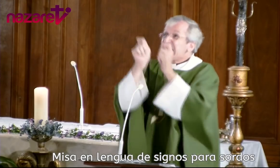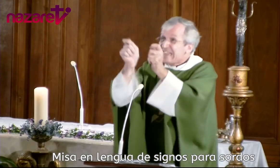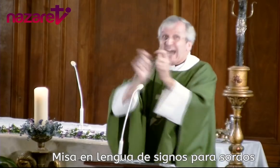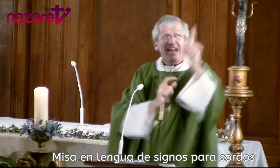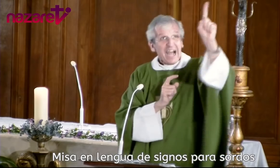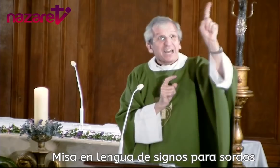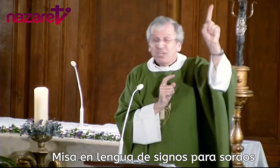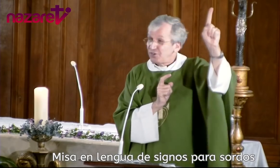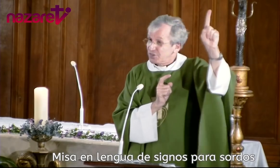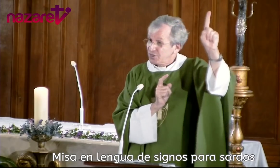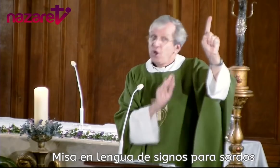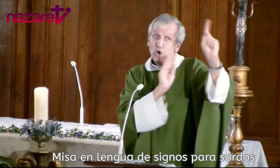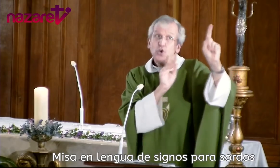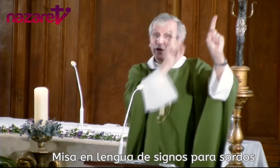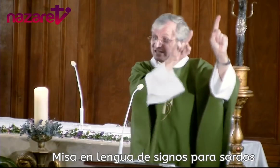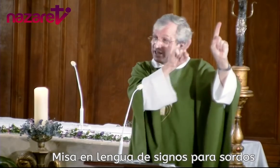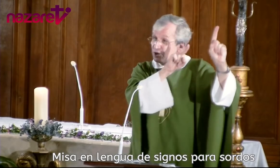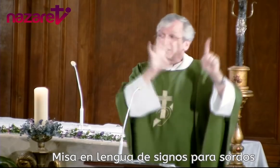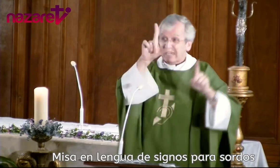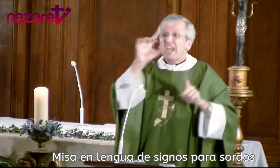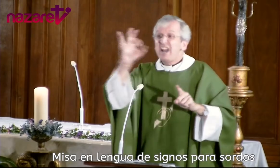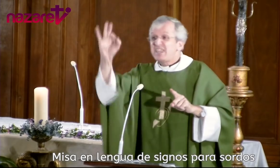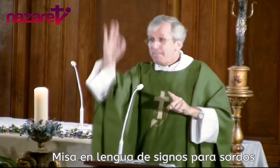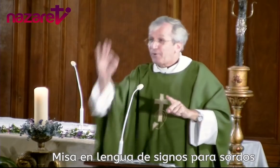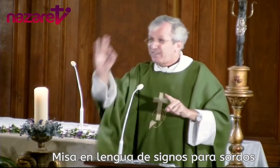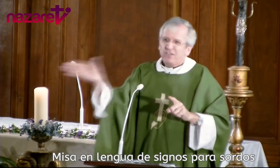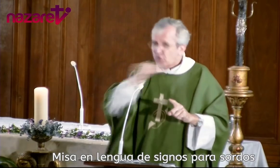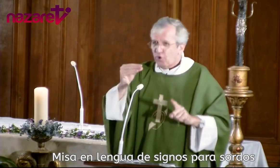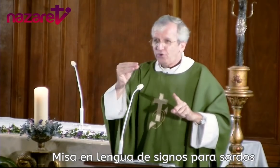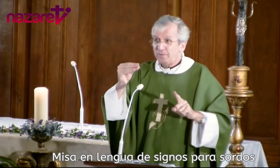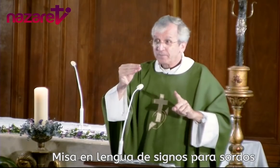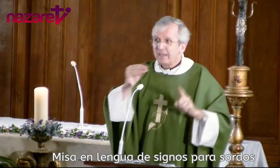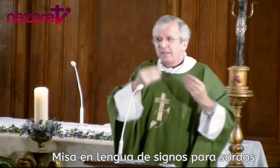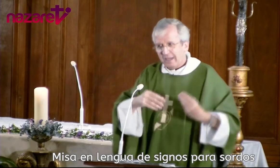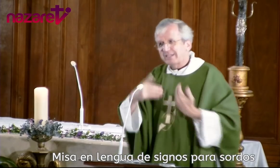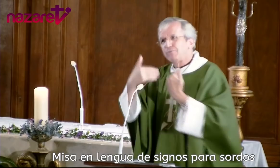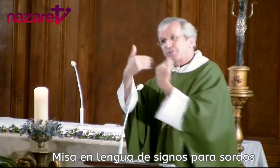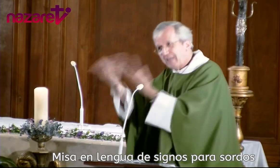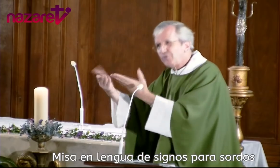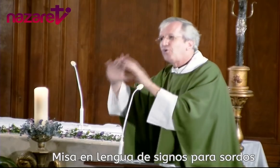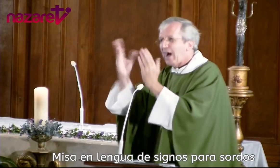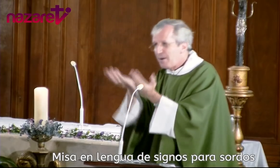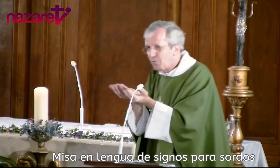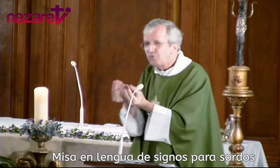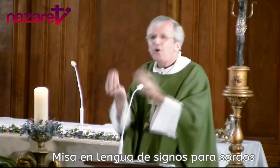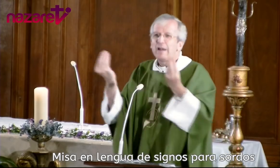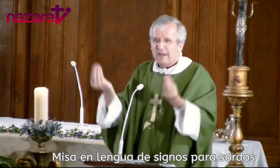dar a Dios lo que es de Dios, que es el 100%, todo, estamos dando al mundo la